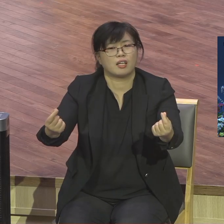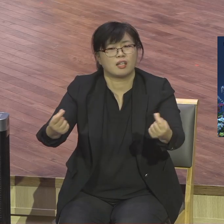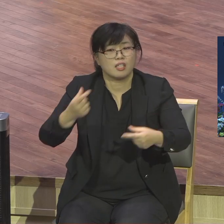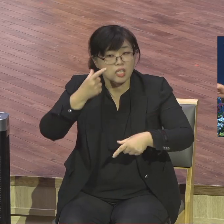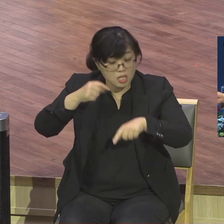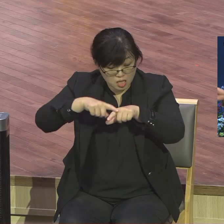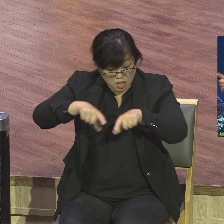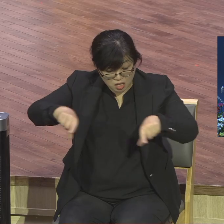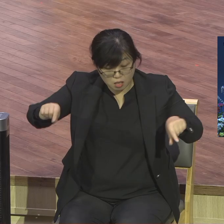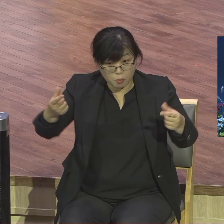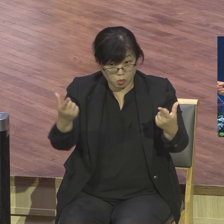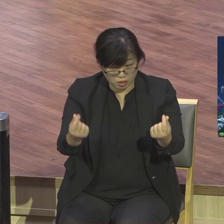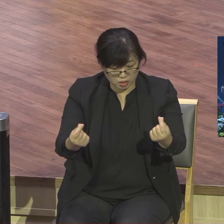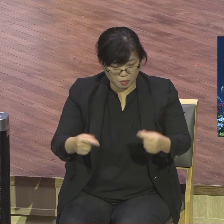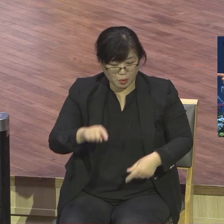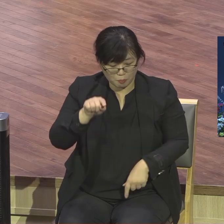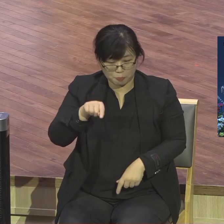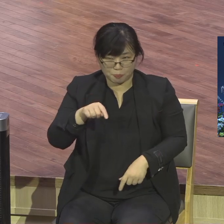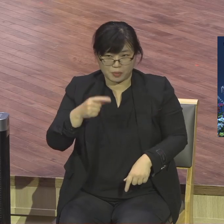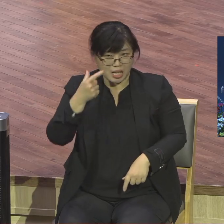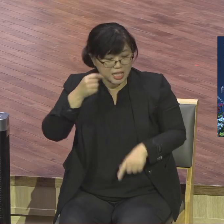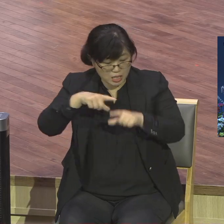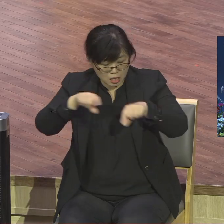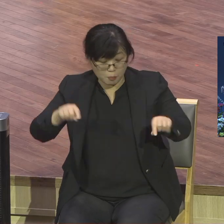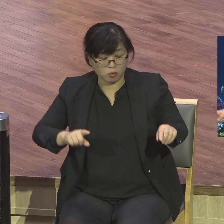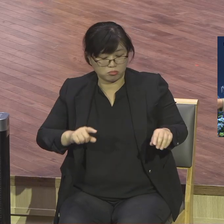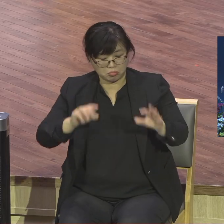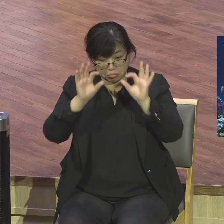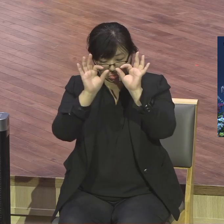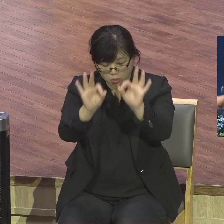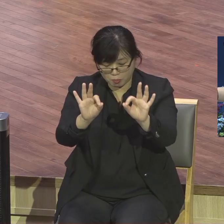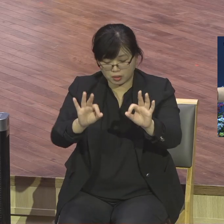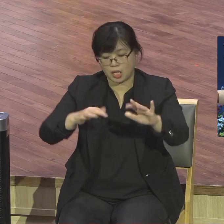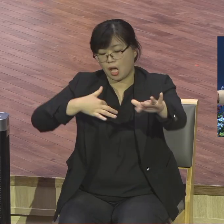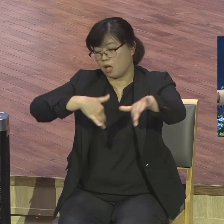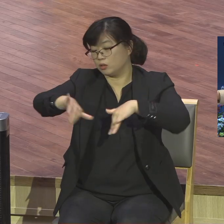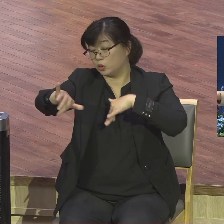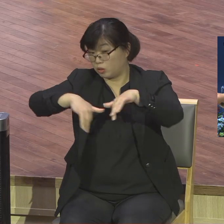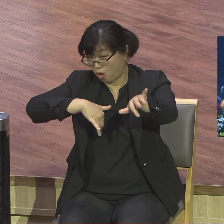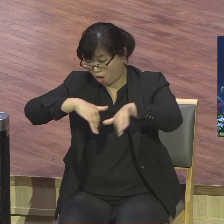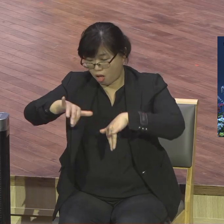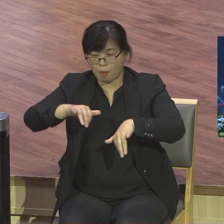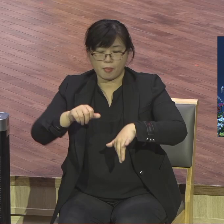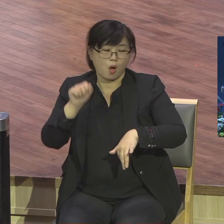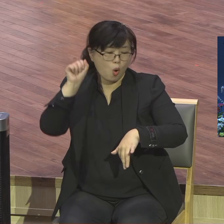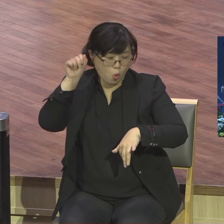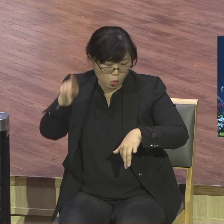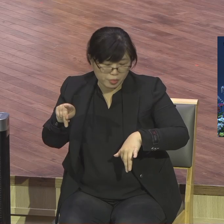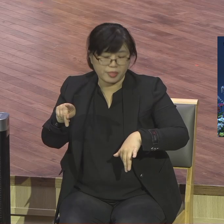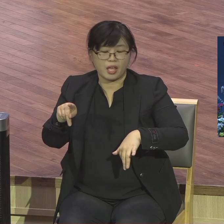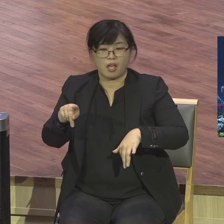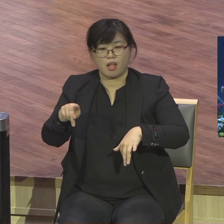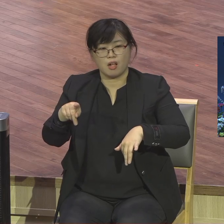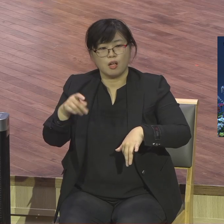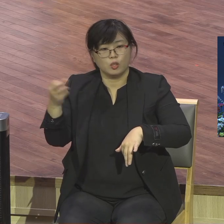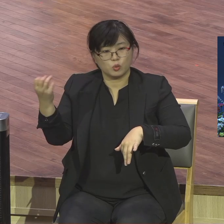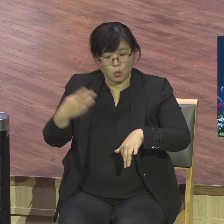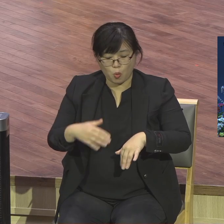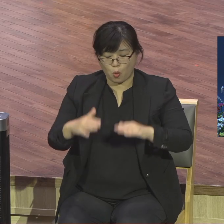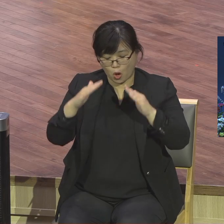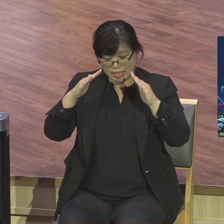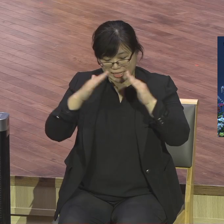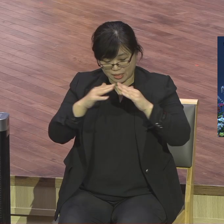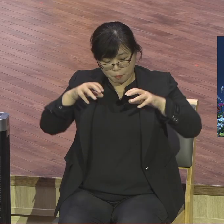막 할 것 없이 그냥 호텔 옆에 전부